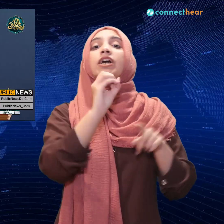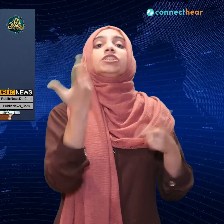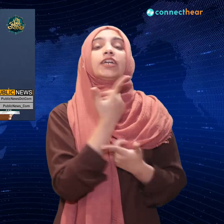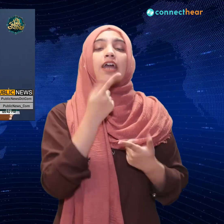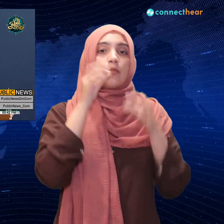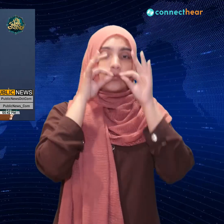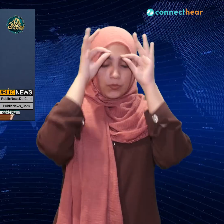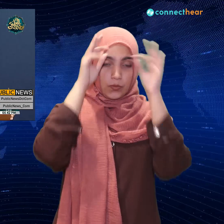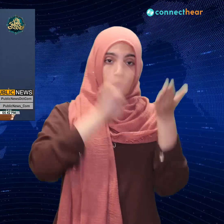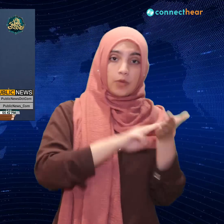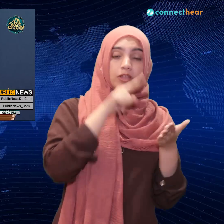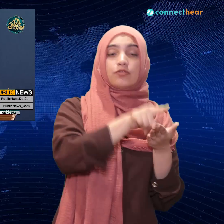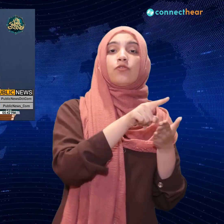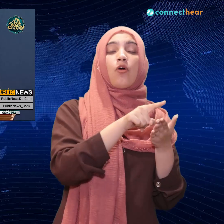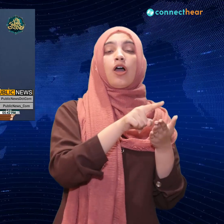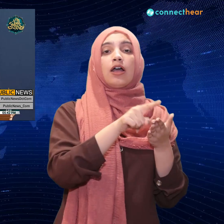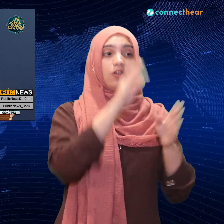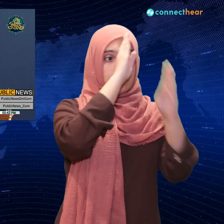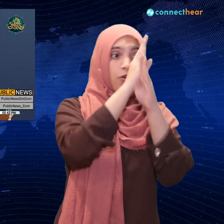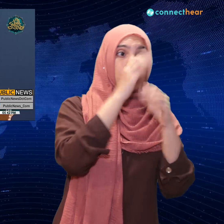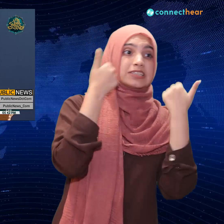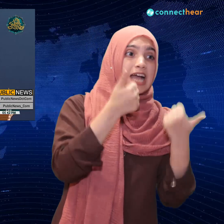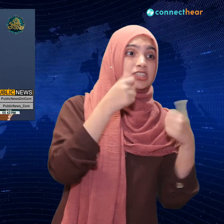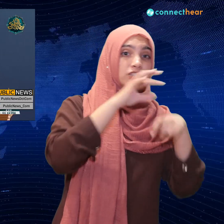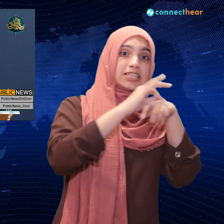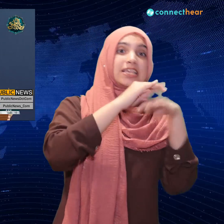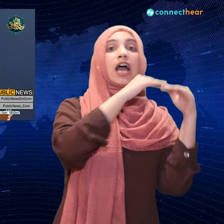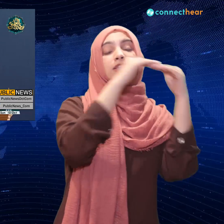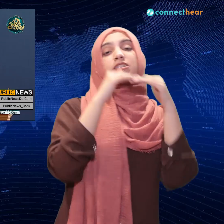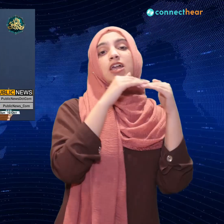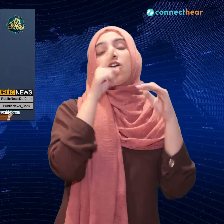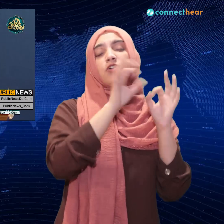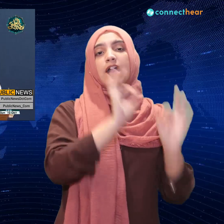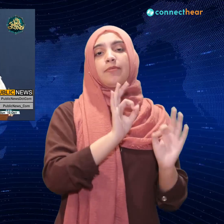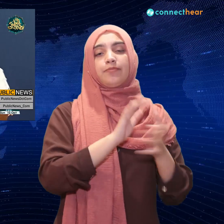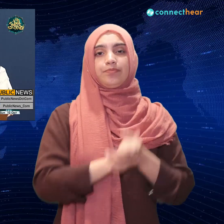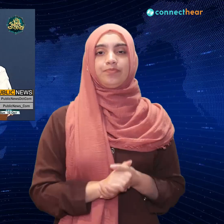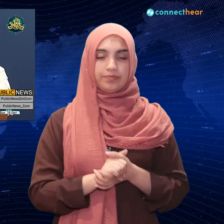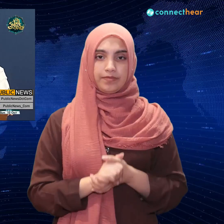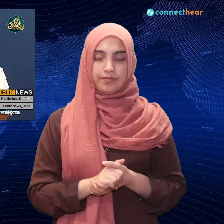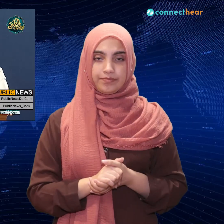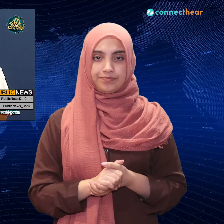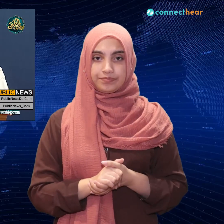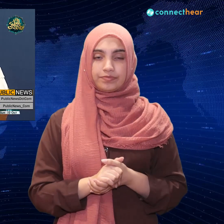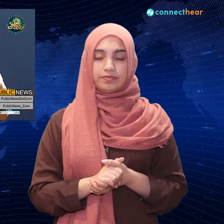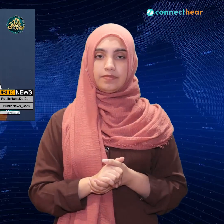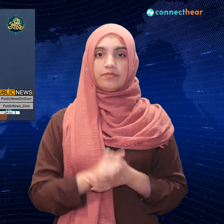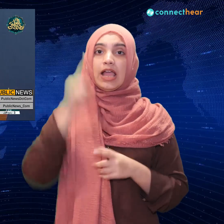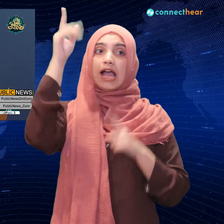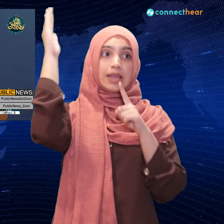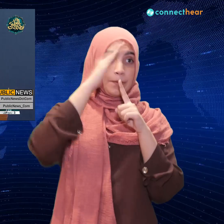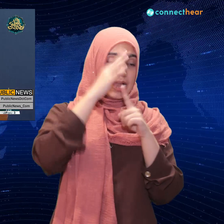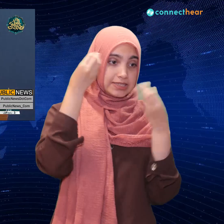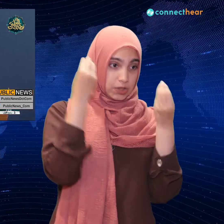رومی نے کہا نا کہ جب اللہ نے تمہیں پر دیے ہیں کیوں چونٹیوں کی طرح زمین پہ رینگ رہے ہو.